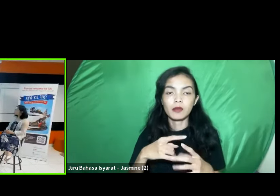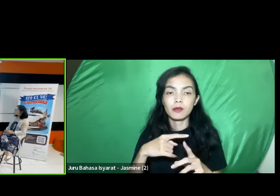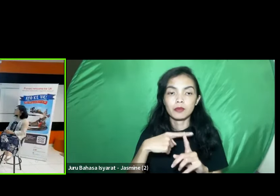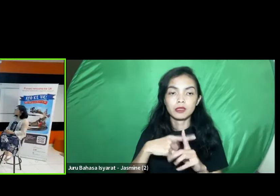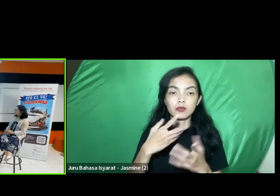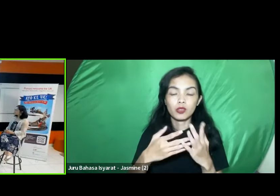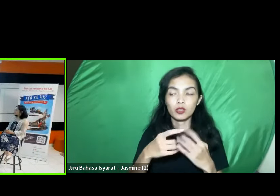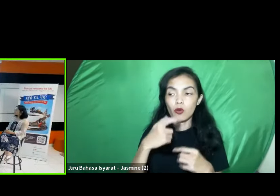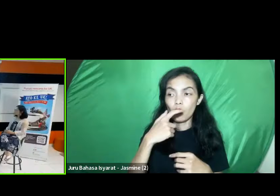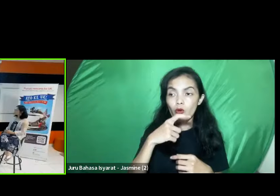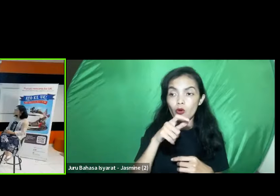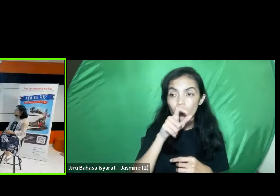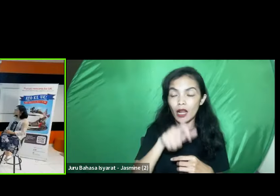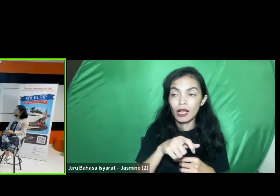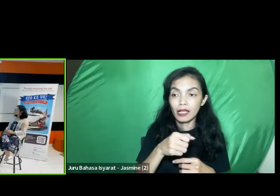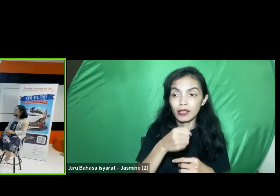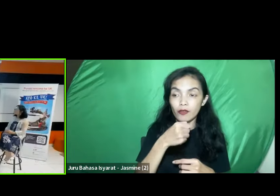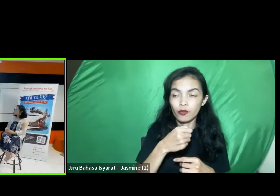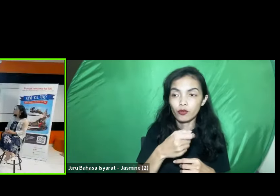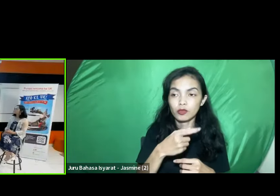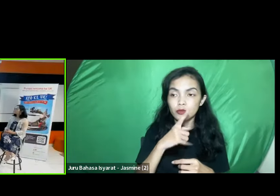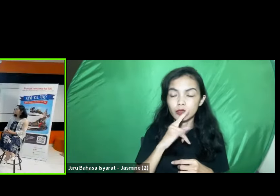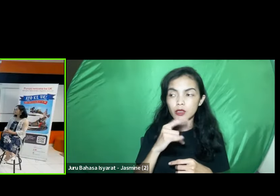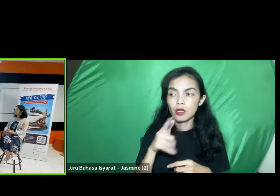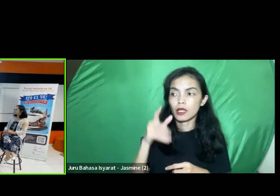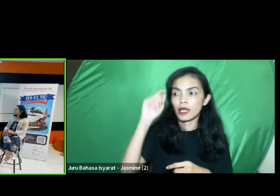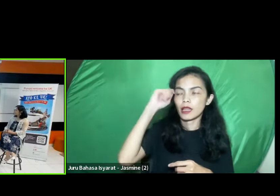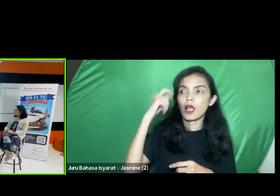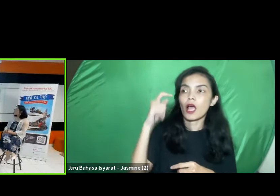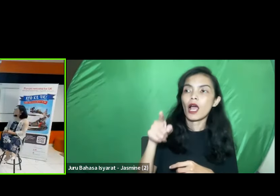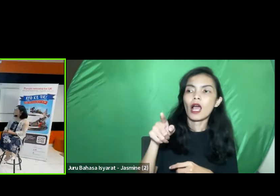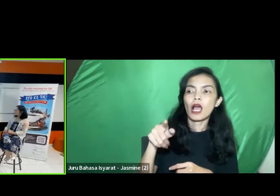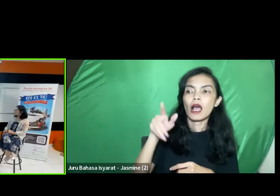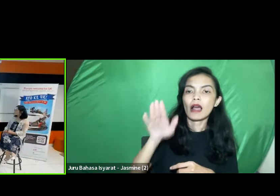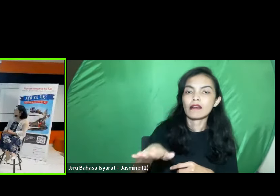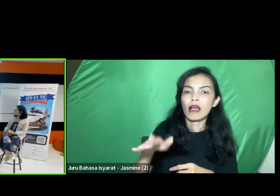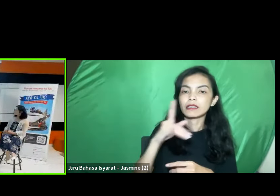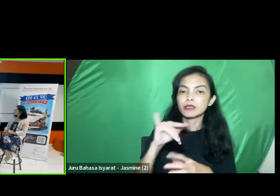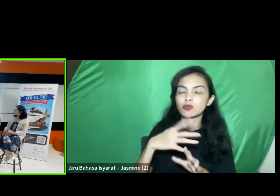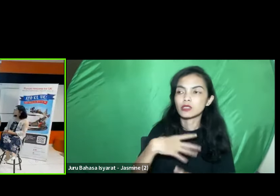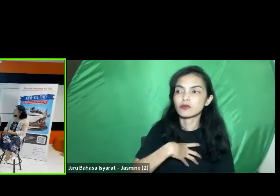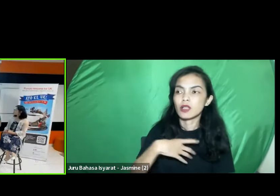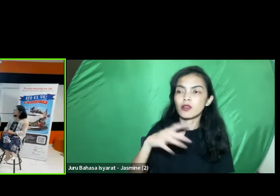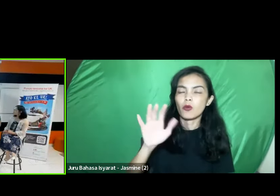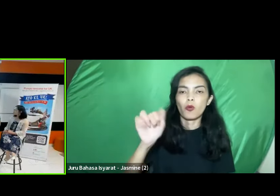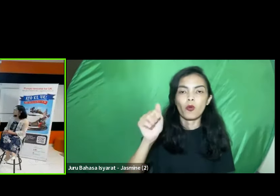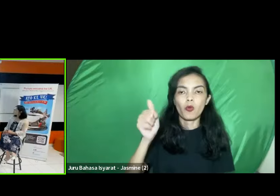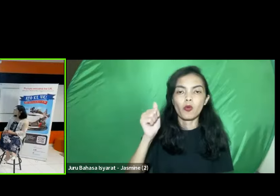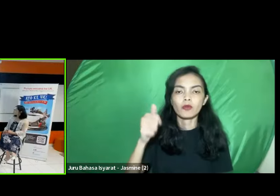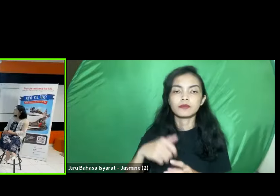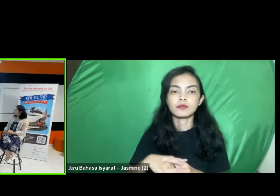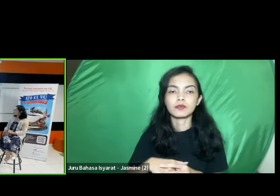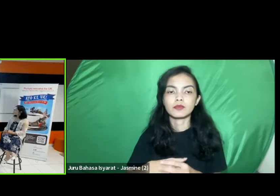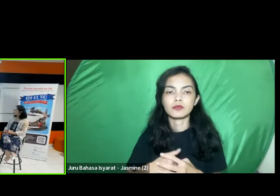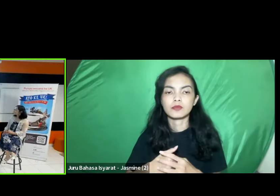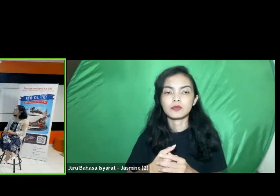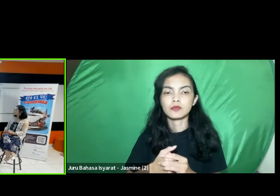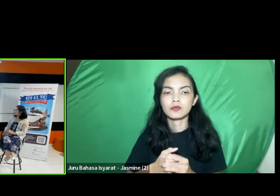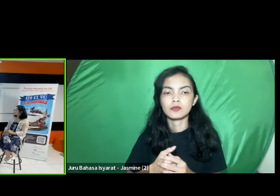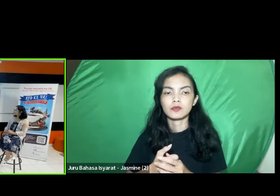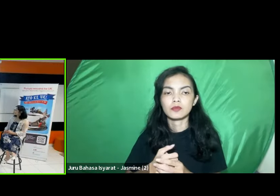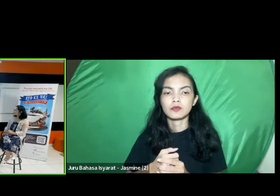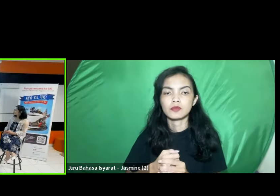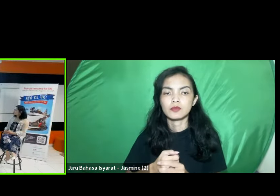sama interviewer Oh anak ini yang dulunya kayak gini loh gitu Terus waktu itu interview saya kan Engak pernah interview beasiswa ya Jadi